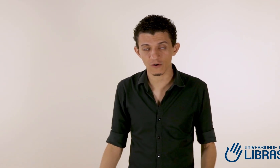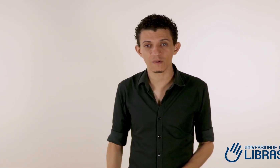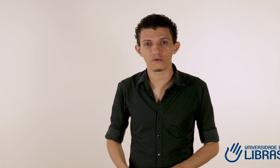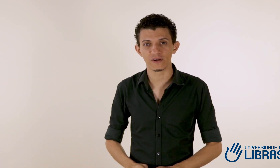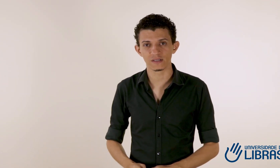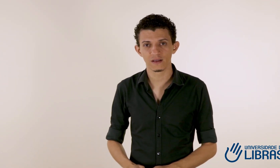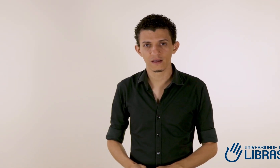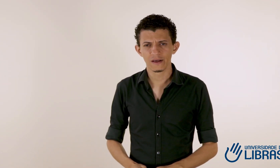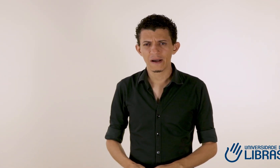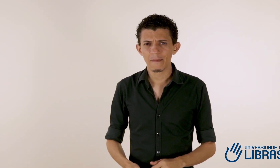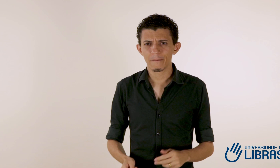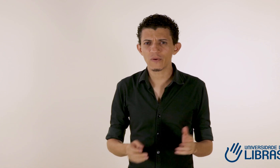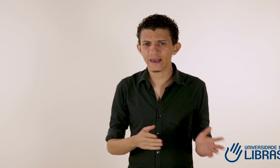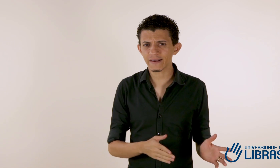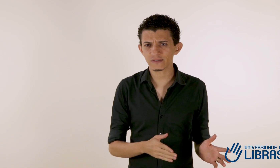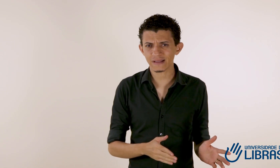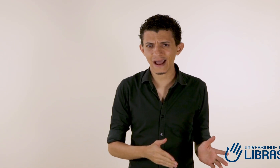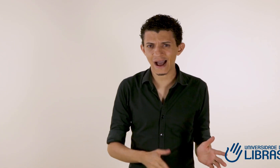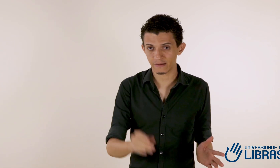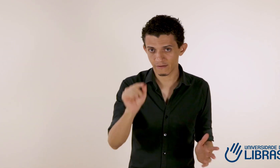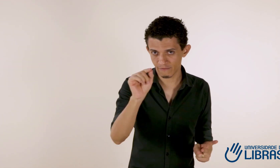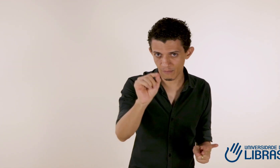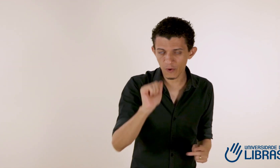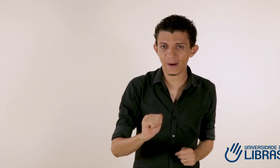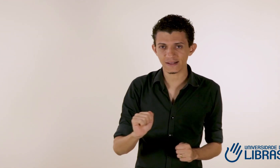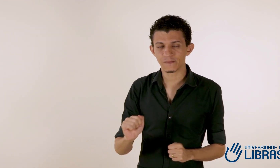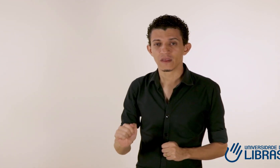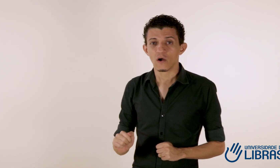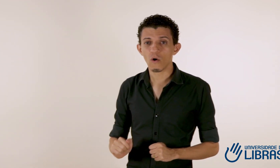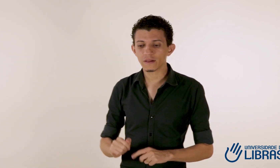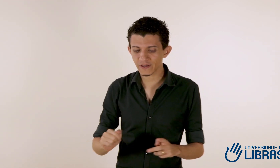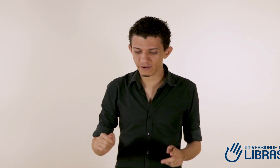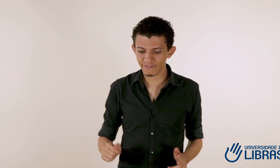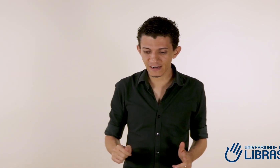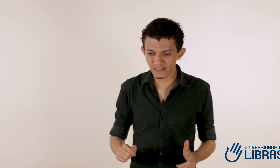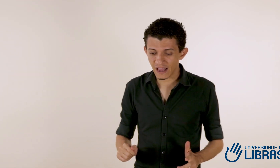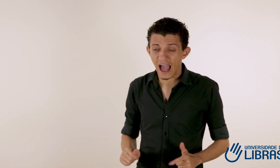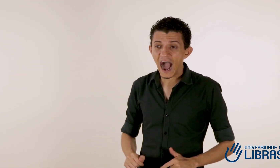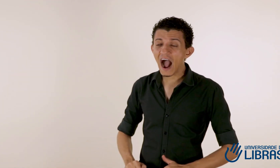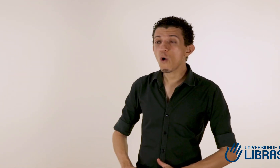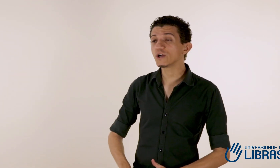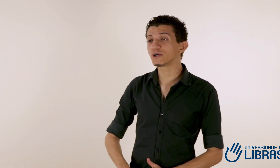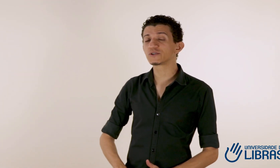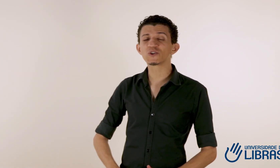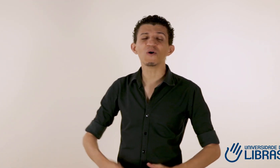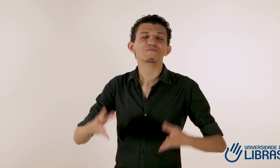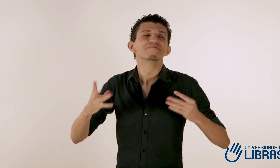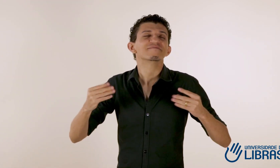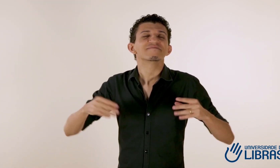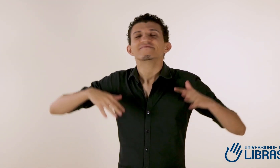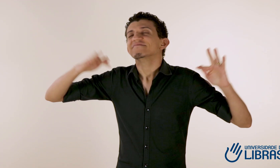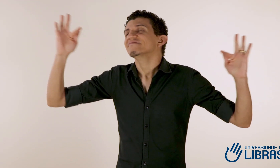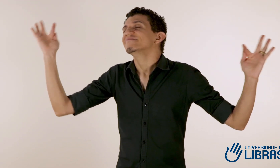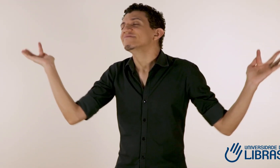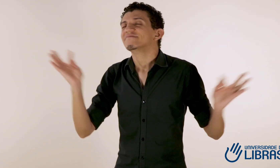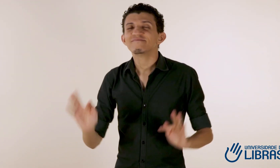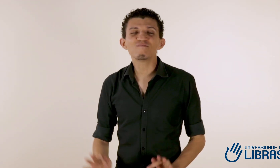alguma coisa. Por que isso está errado? Vamos por partes. Outra pessoa vai falar assim, hoje eu estou